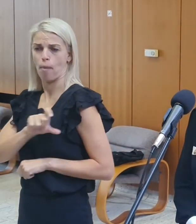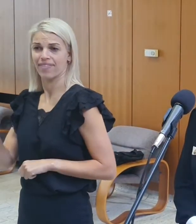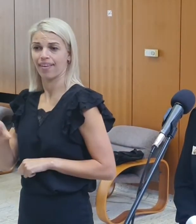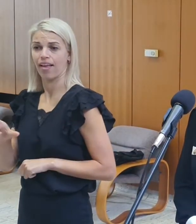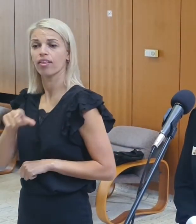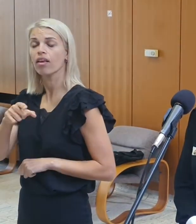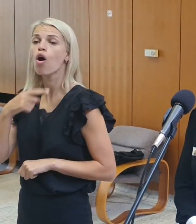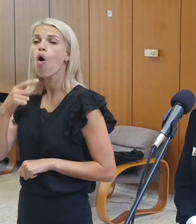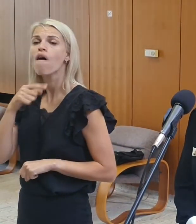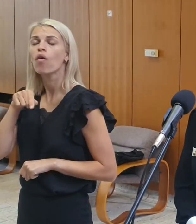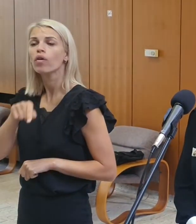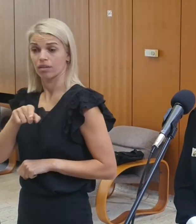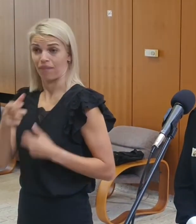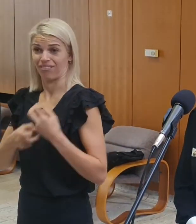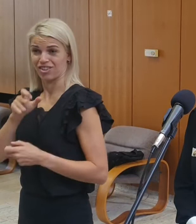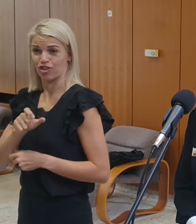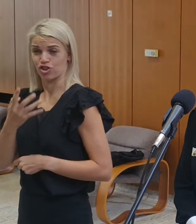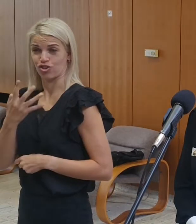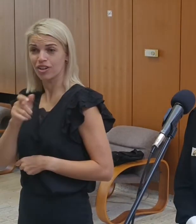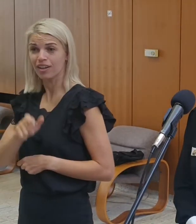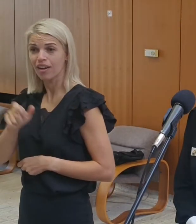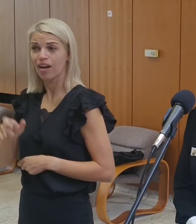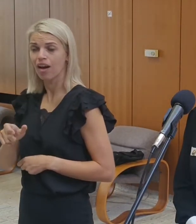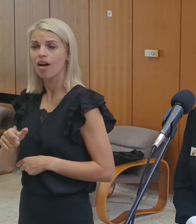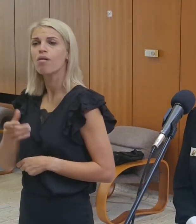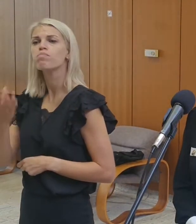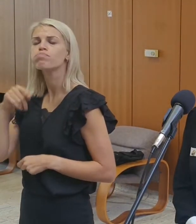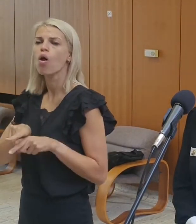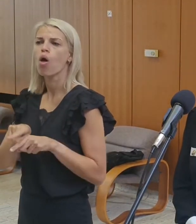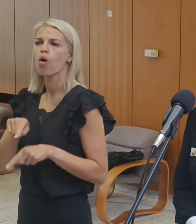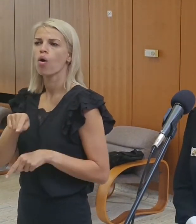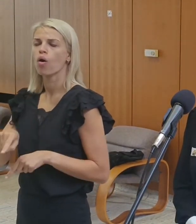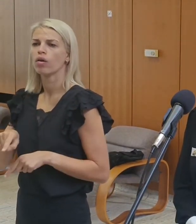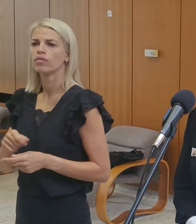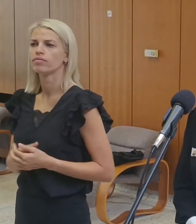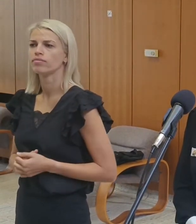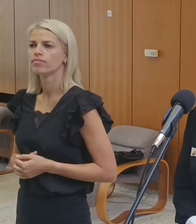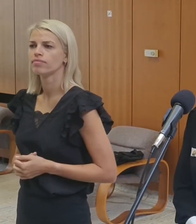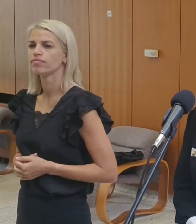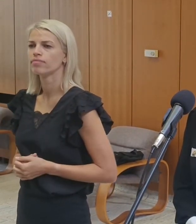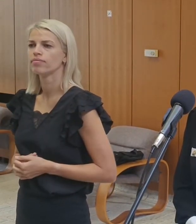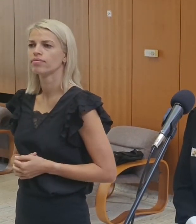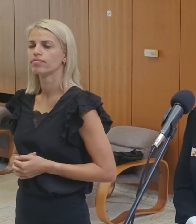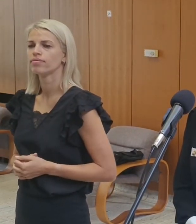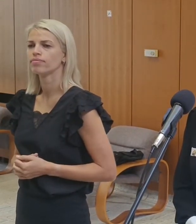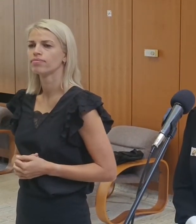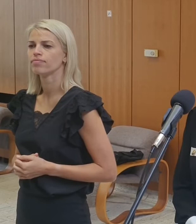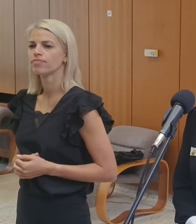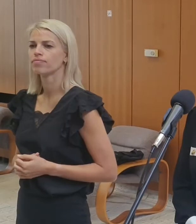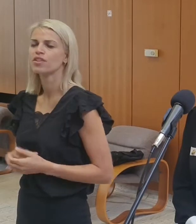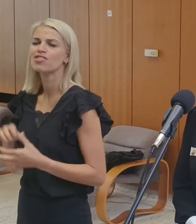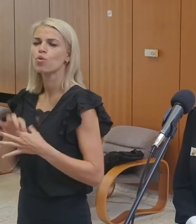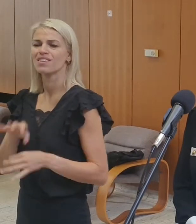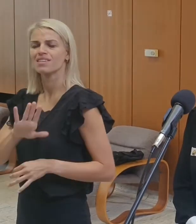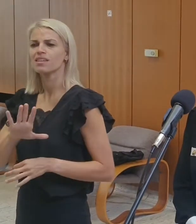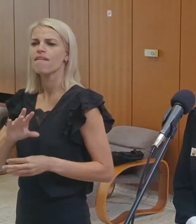tom, že tí vyšetrovatelia sa dohadovali na tom, aby svoje zistenia, svoje veci alebo